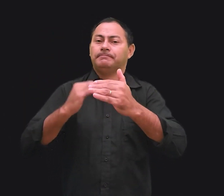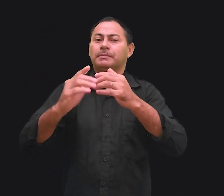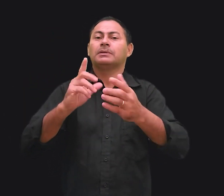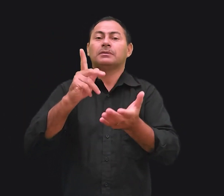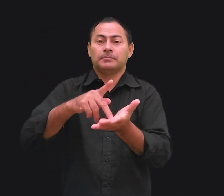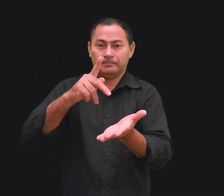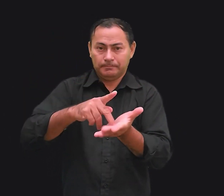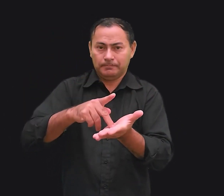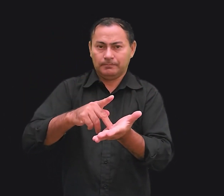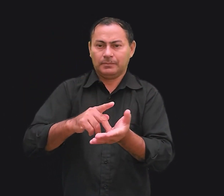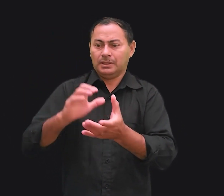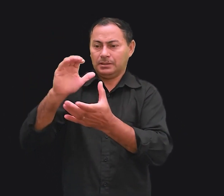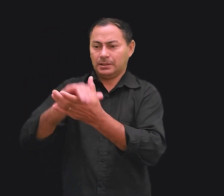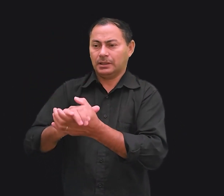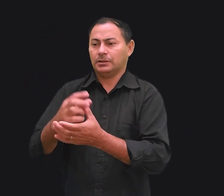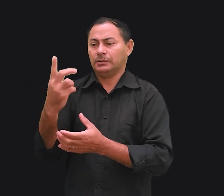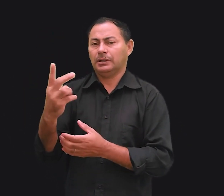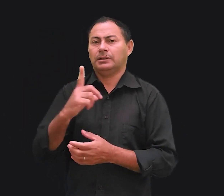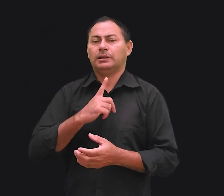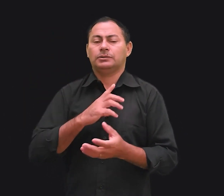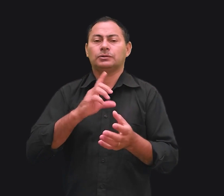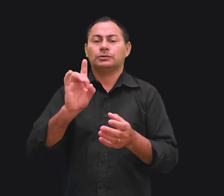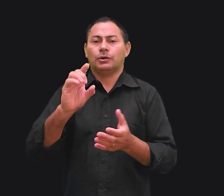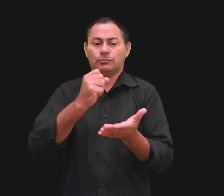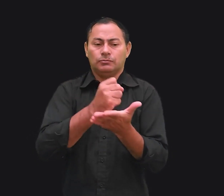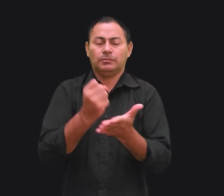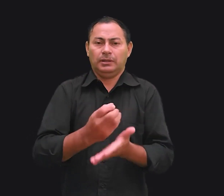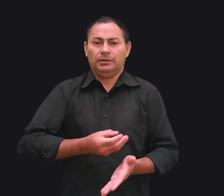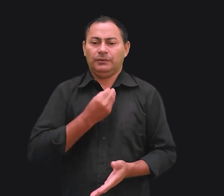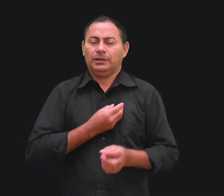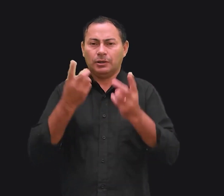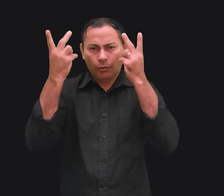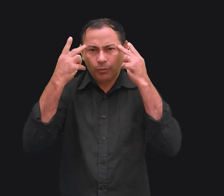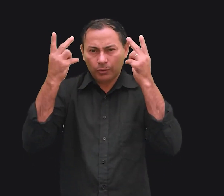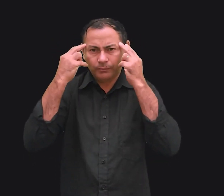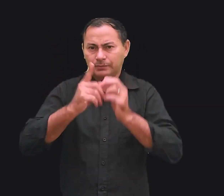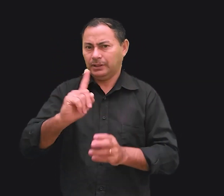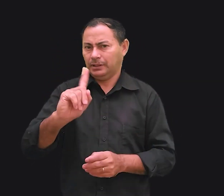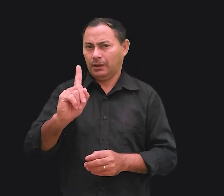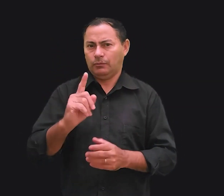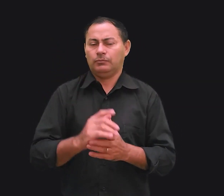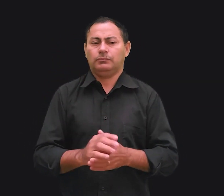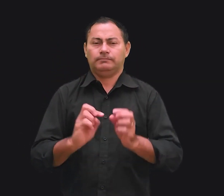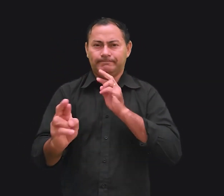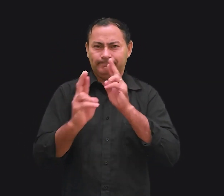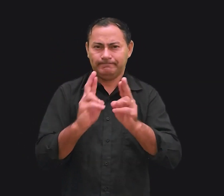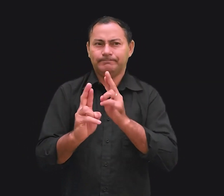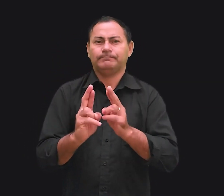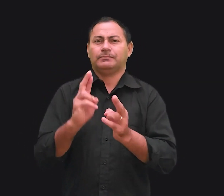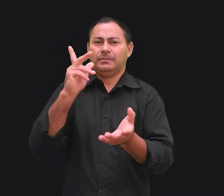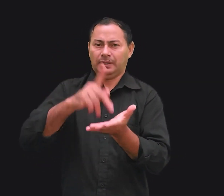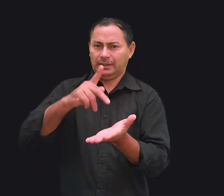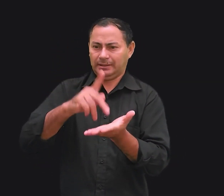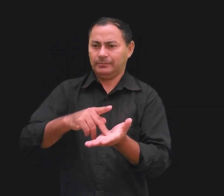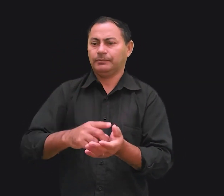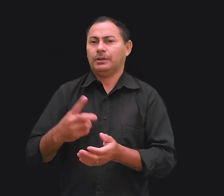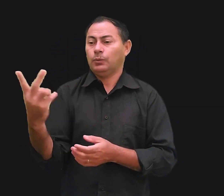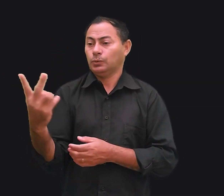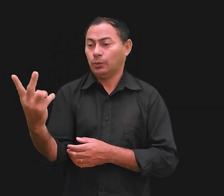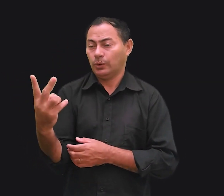cresce. Na verdade, esse casal tem apenas um contrato de vida em comum, e não um relacionamento. Os